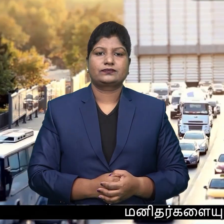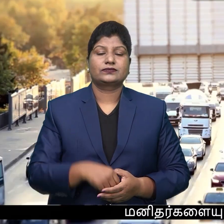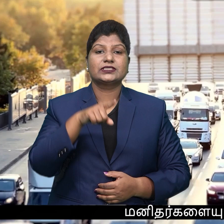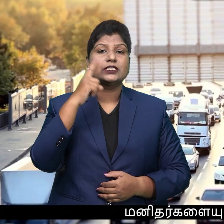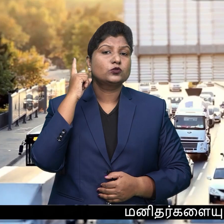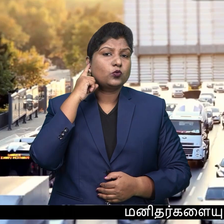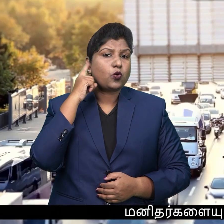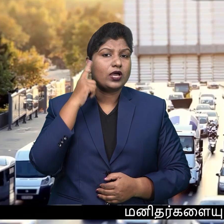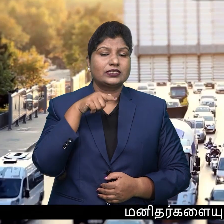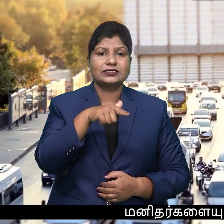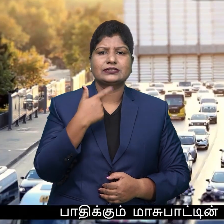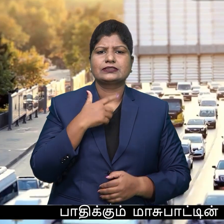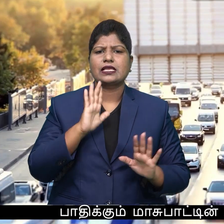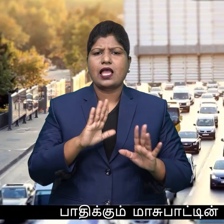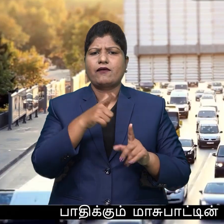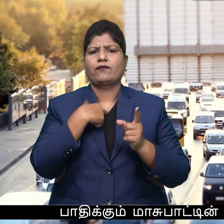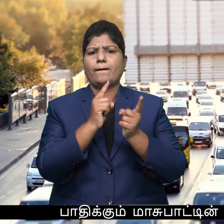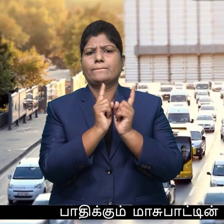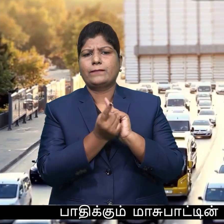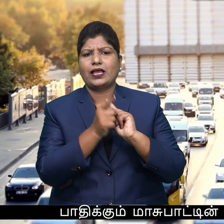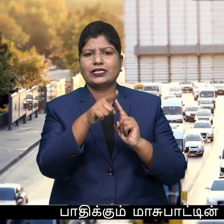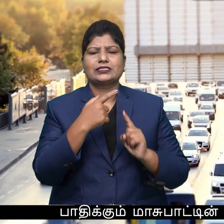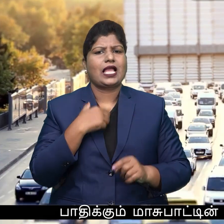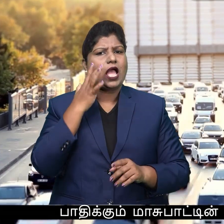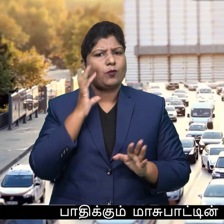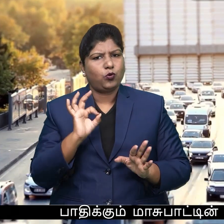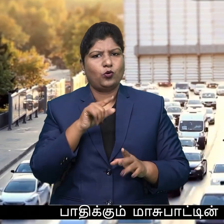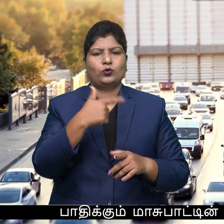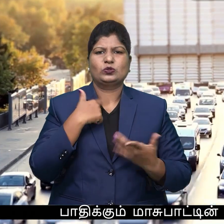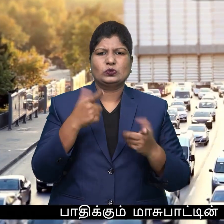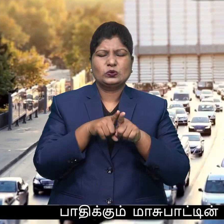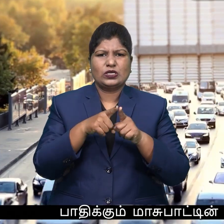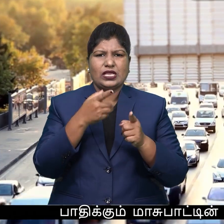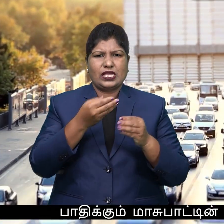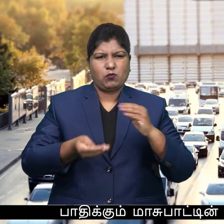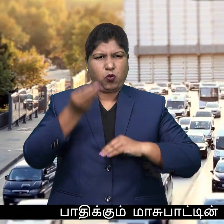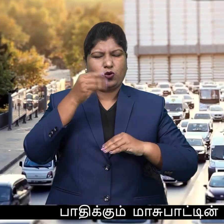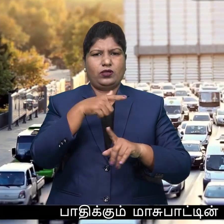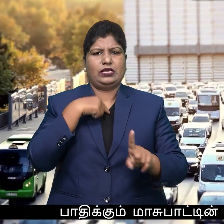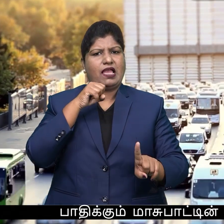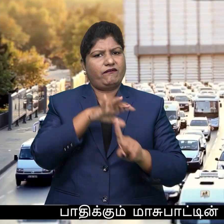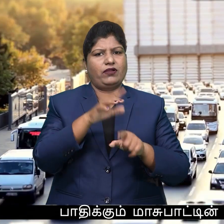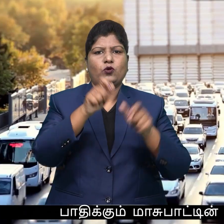மனிதர்களையும் விலங்குகளையும் பாதிக்கும் மாசுபாட்டின் ஆதாரமாக ஒலி மாறிவிட்டது.